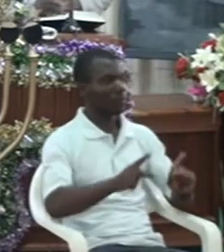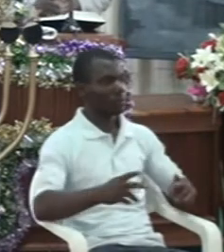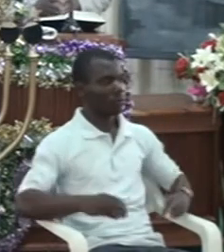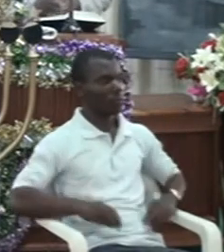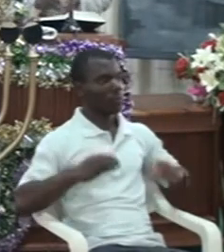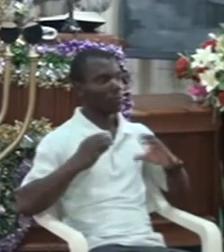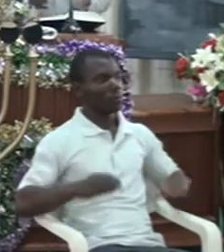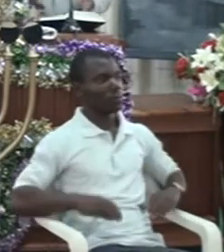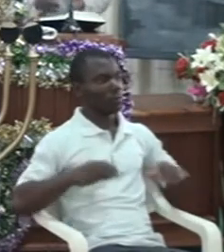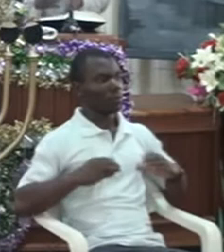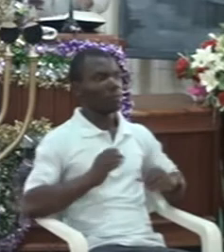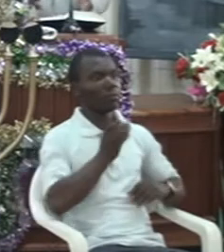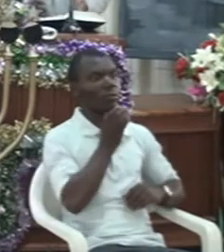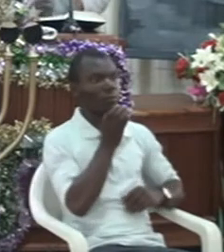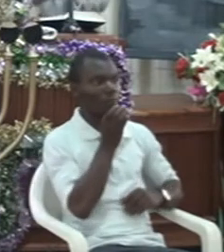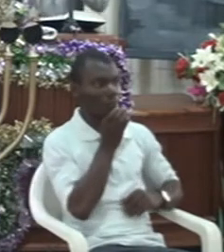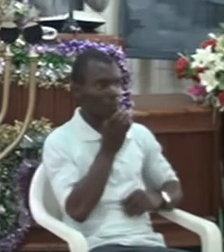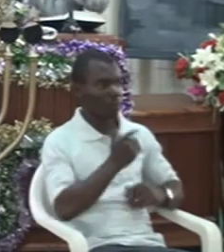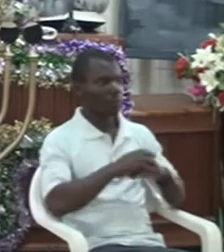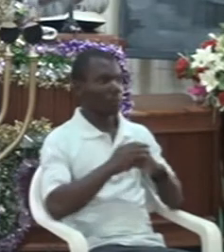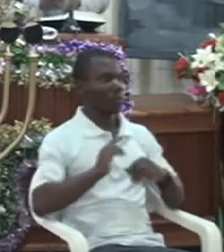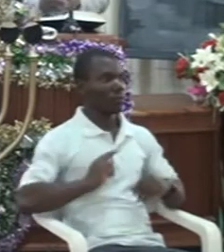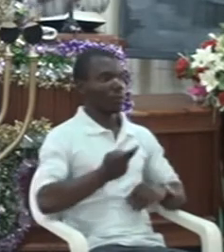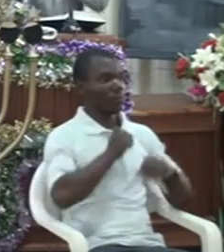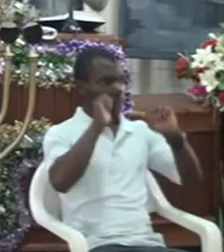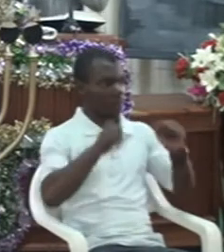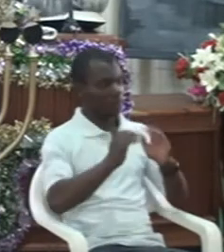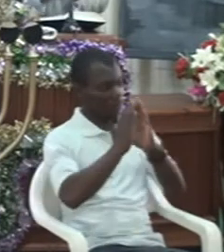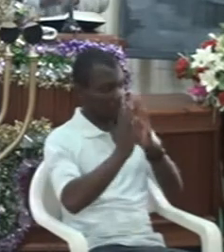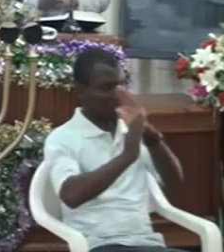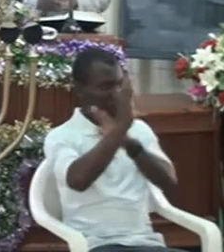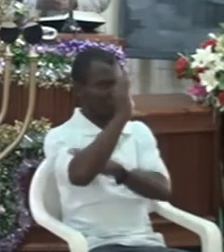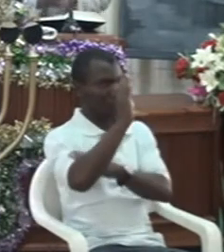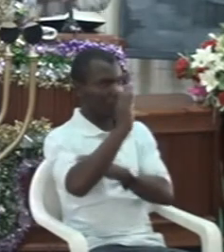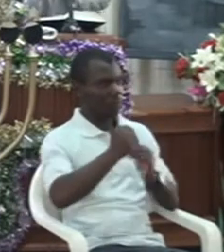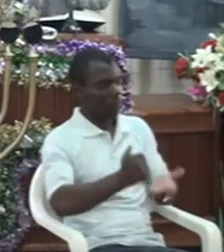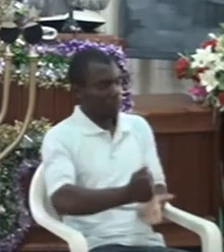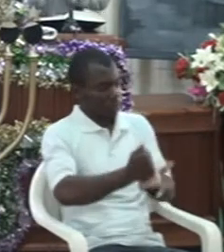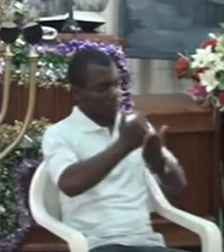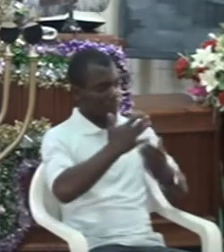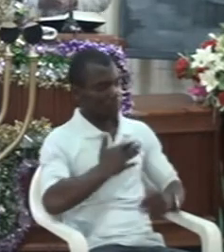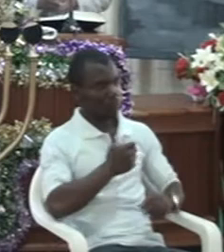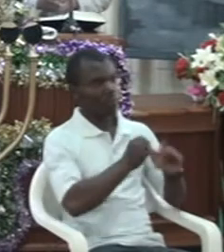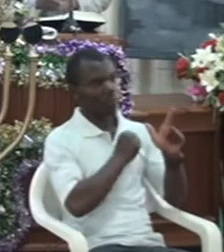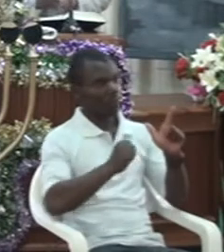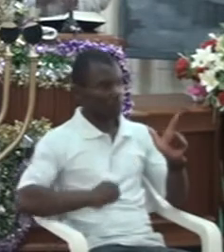nous allons rester des hommes charnels pendant longtemps. Mais nous devons veiller et prier Dieu.